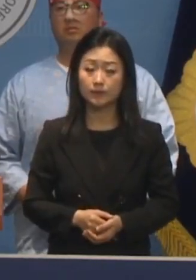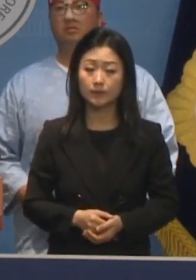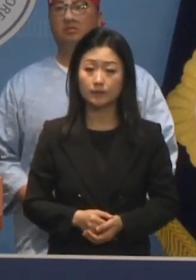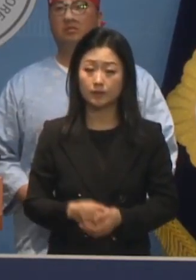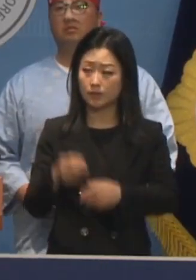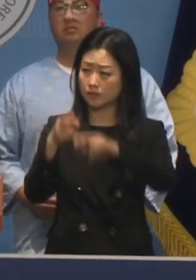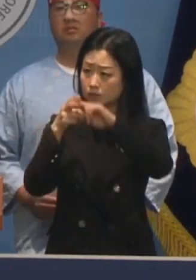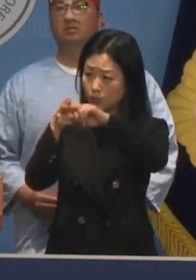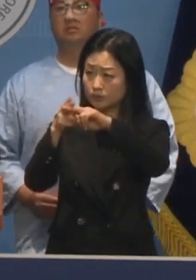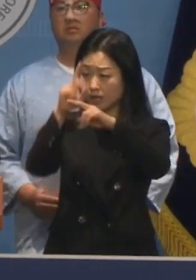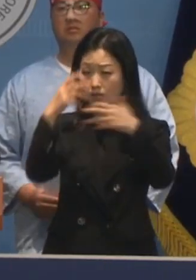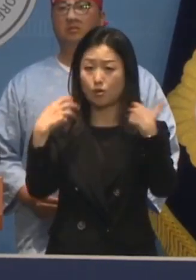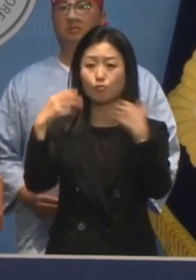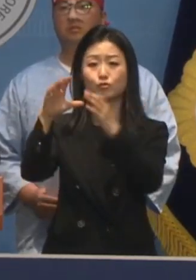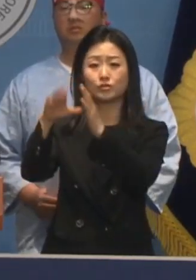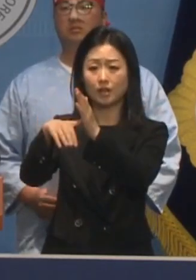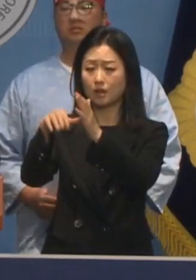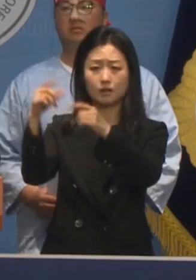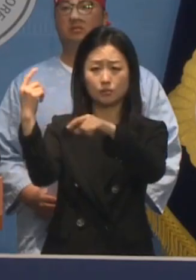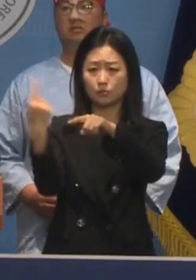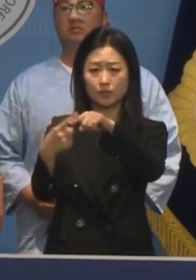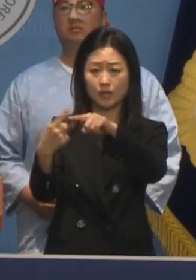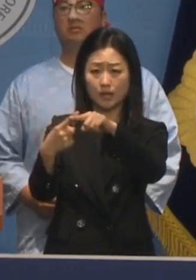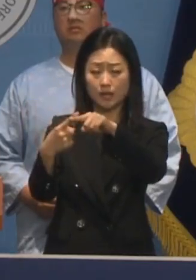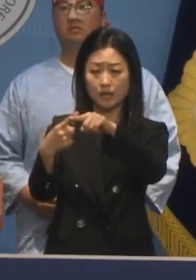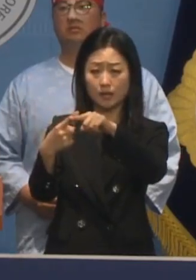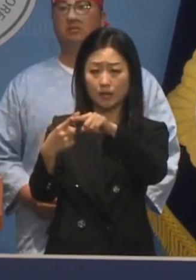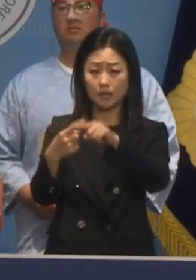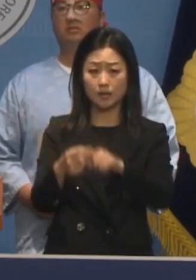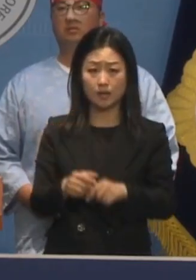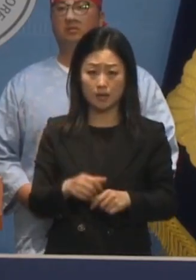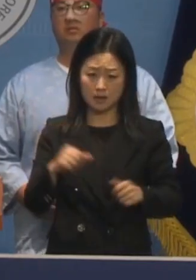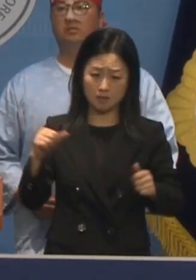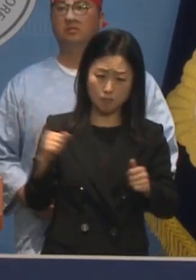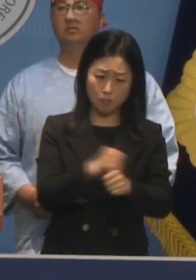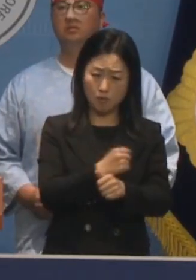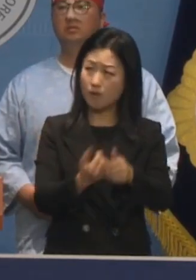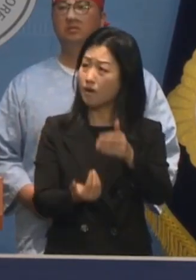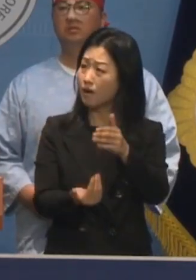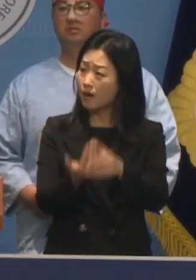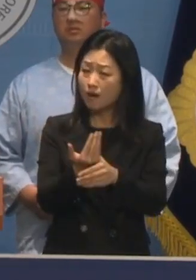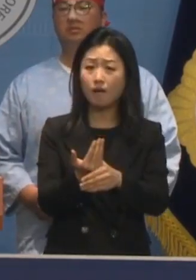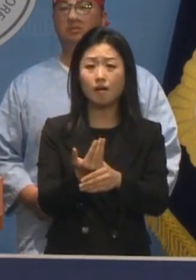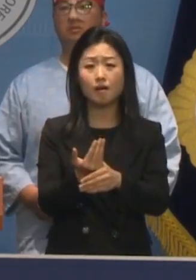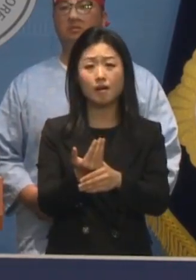독재 정권 시절에 있었던 이러한 노사관계와 폭력이 과연